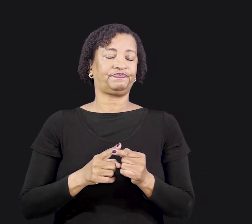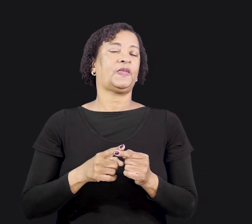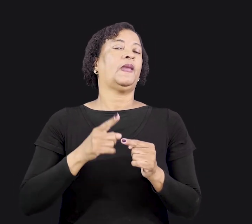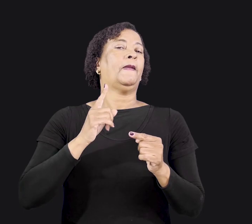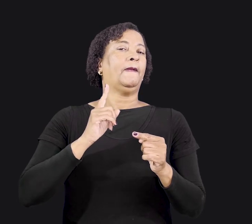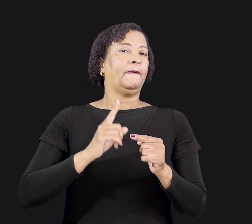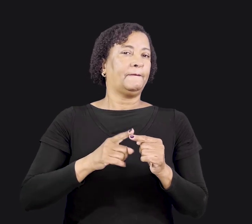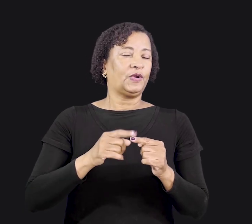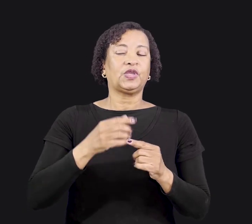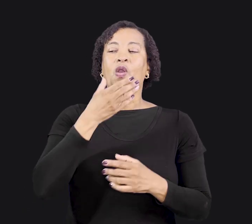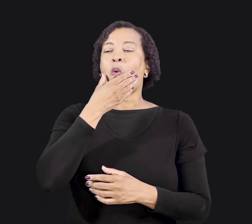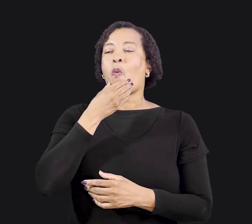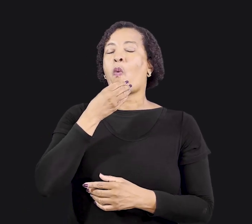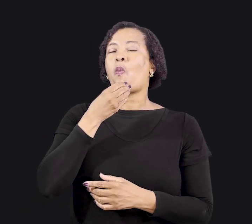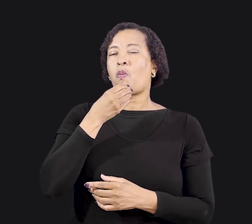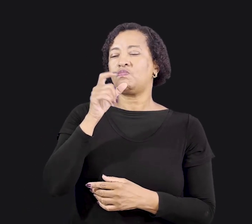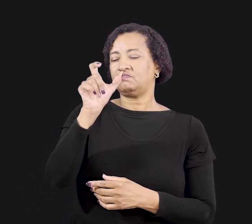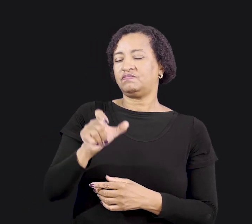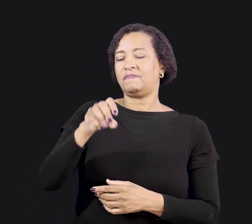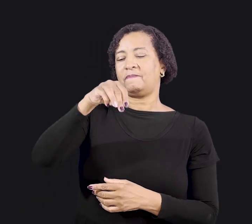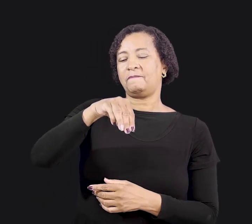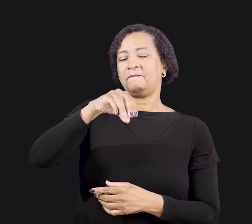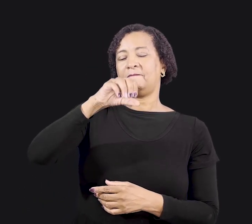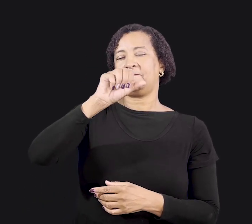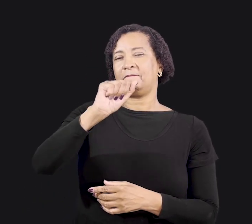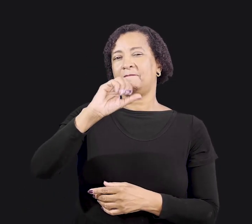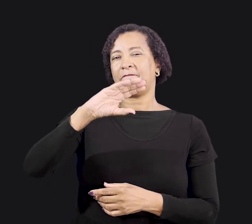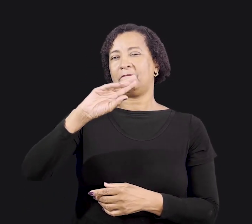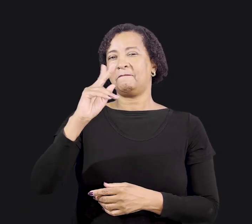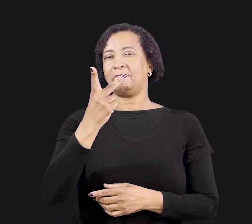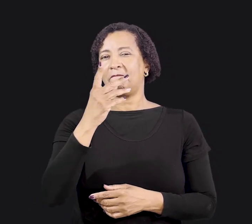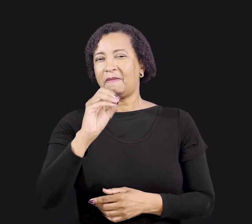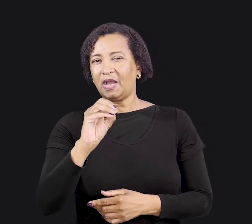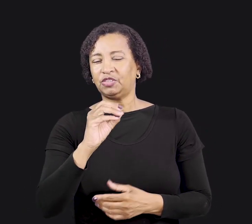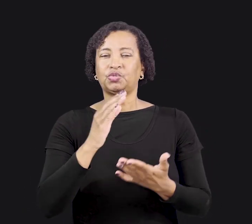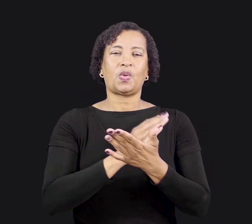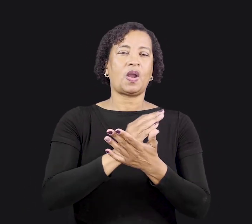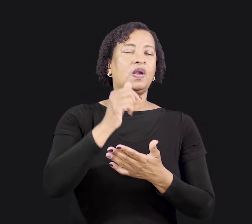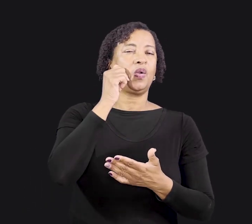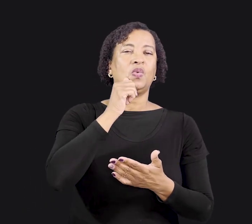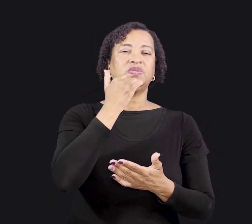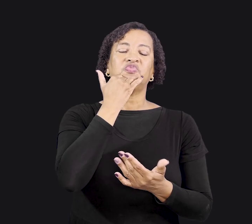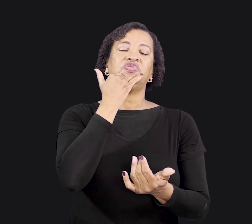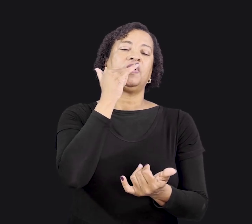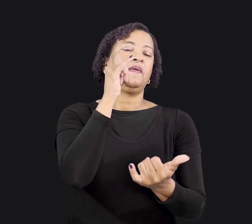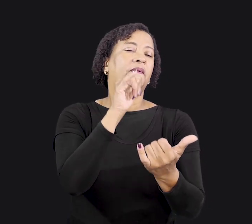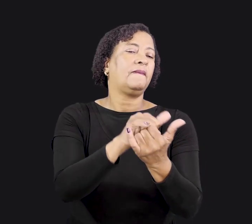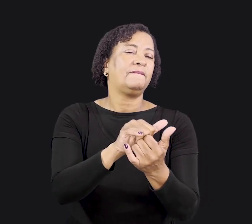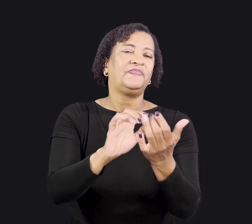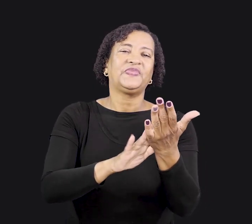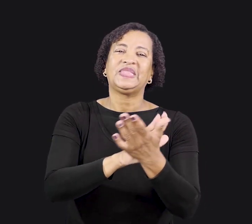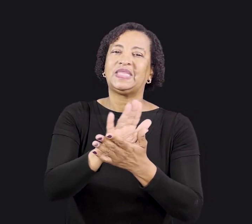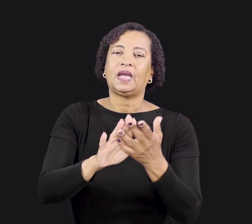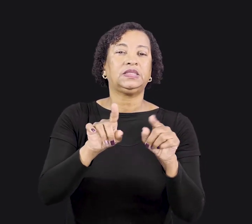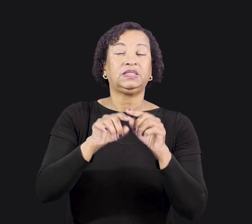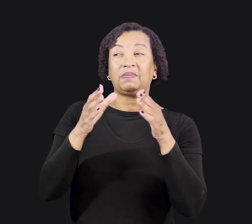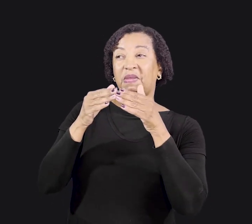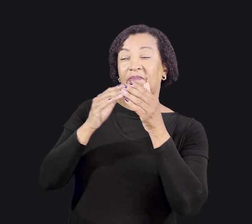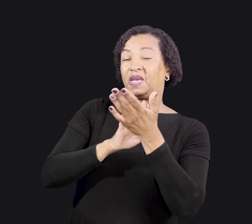Porque eles são machos, né? Algumas mulheres, por outro lado, nunca perdoam e nem pedem perdão também, claro. Nessa